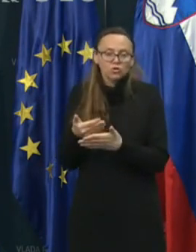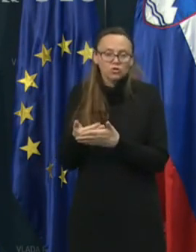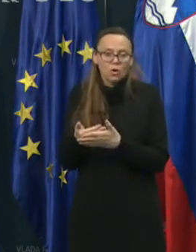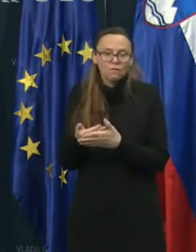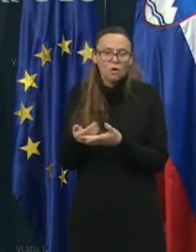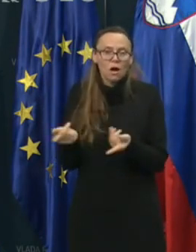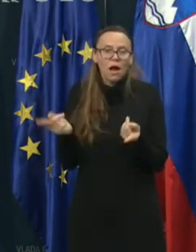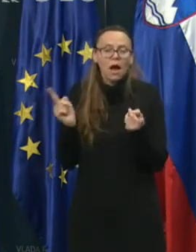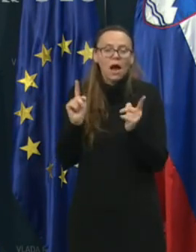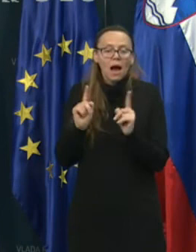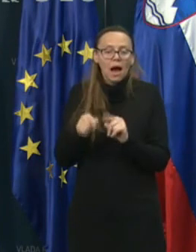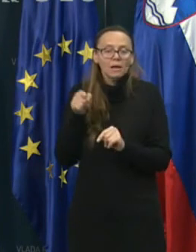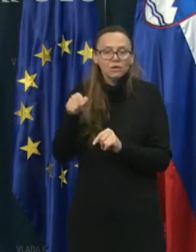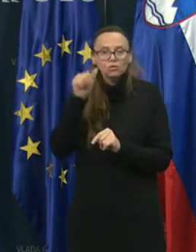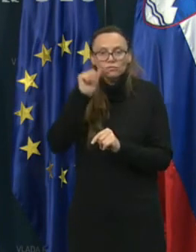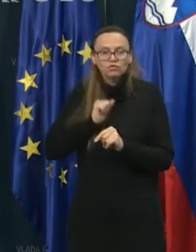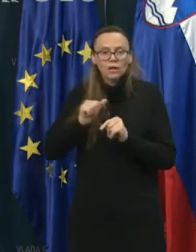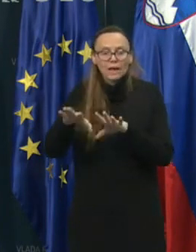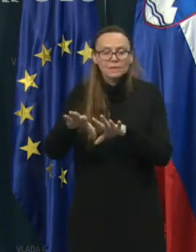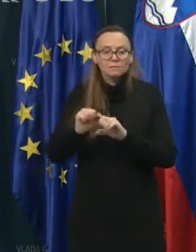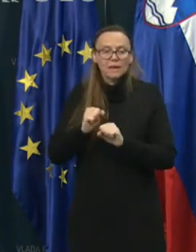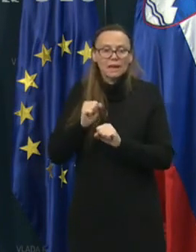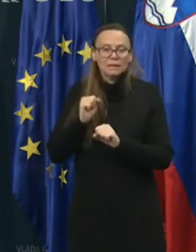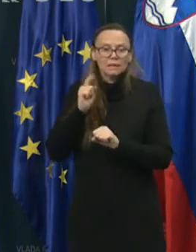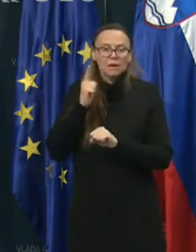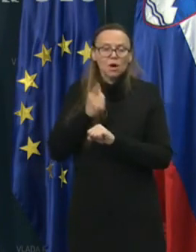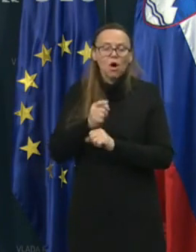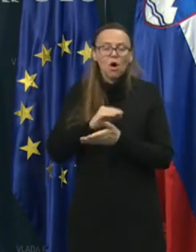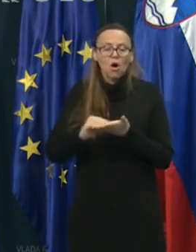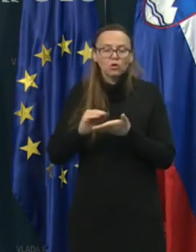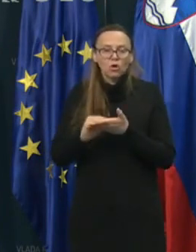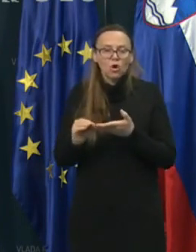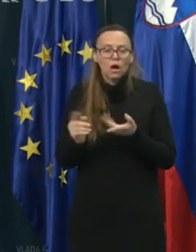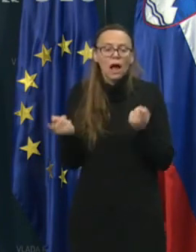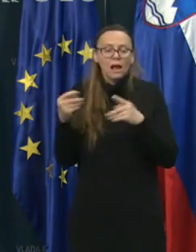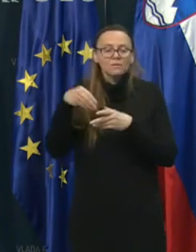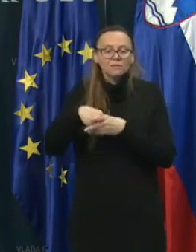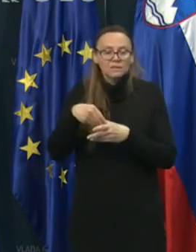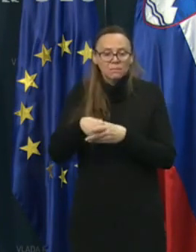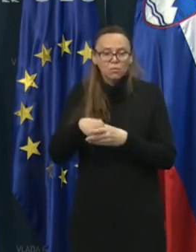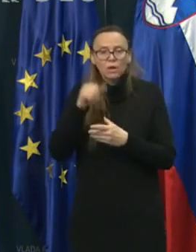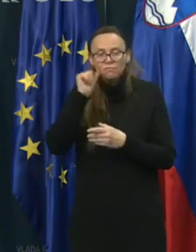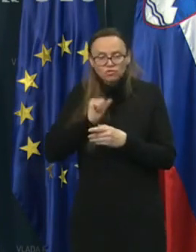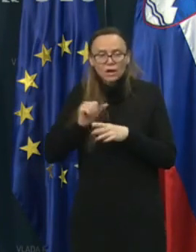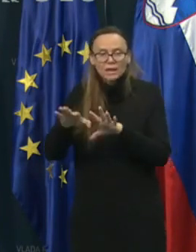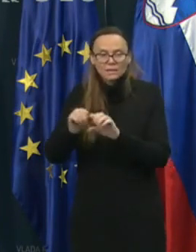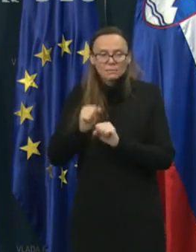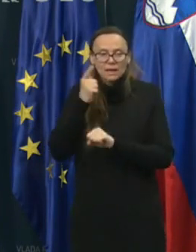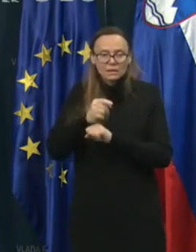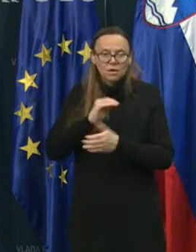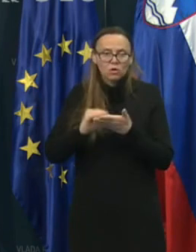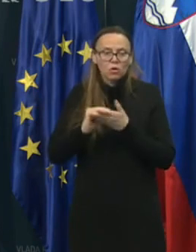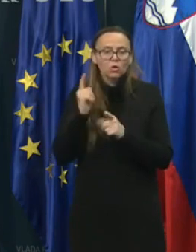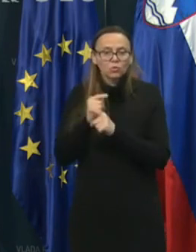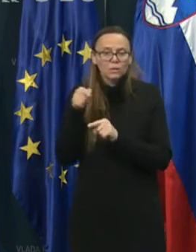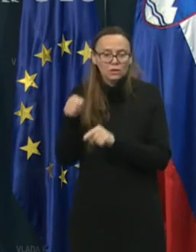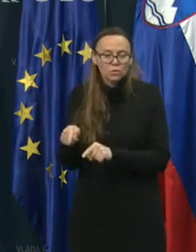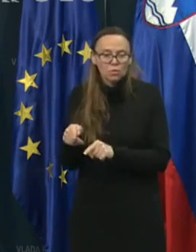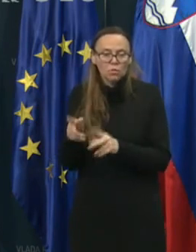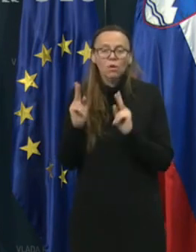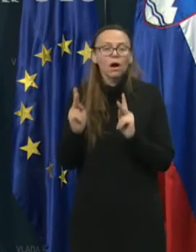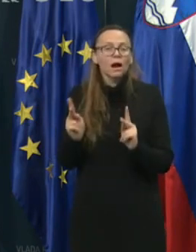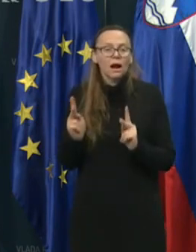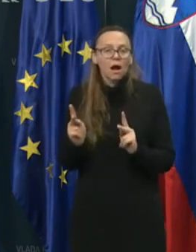včeraj sprejeti odlok ali vsebuje včeraj sprejeti odlok tudi to, kako je mišljeno, da